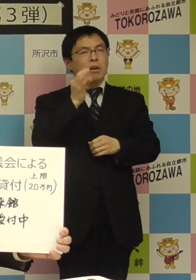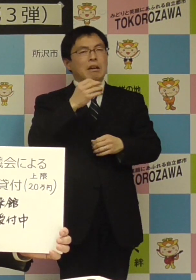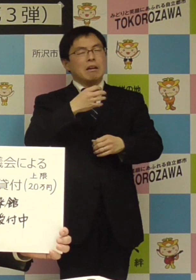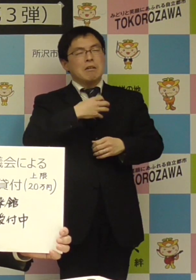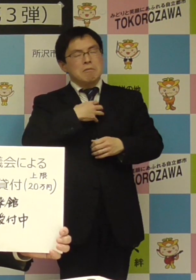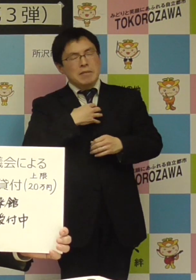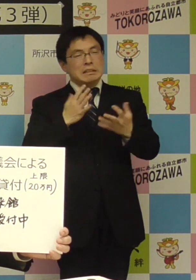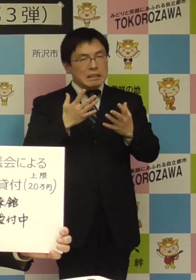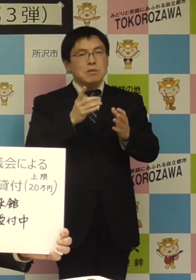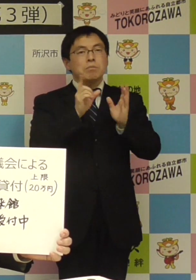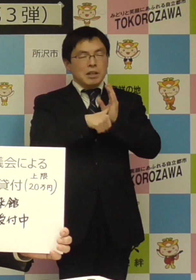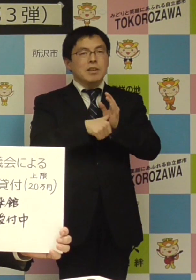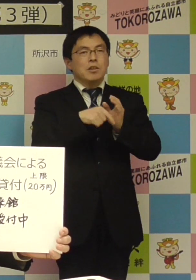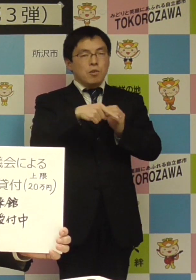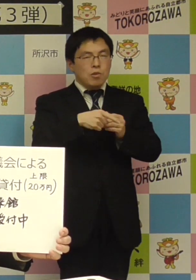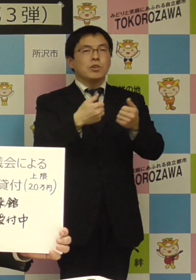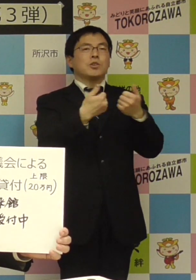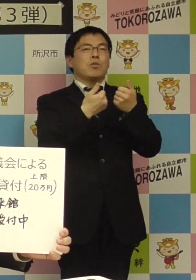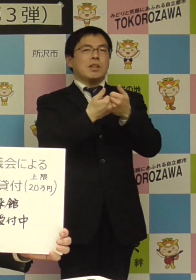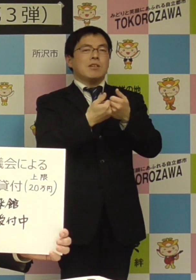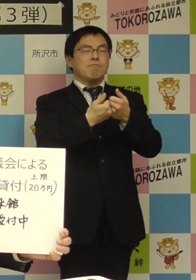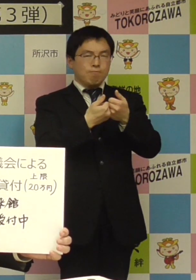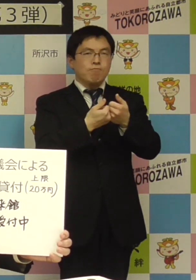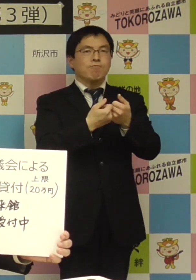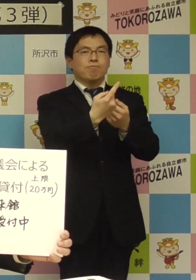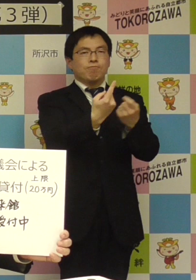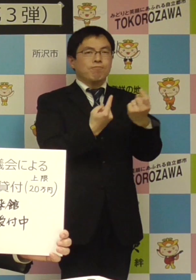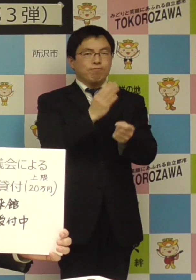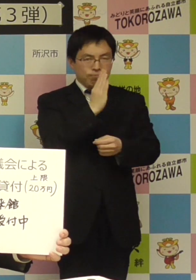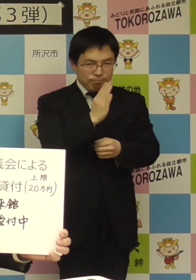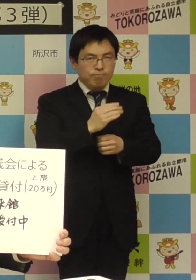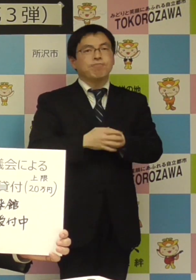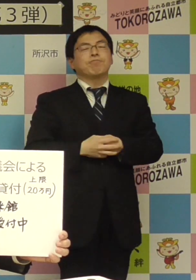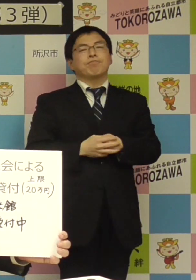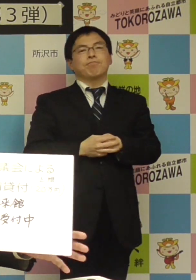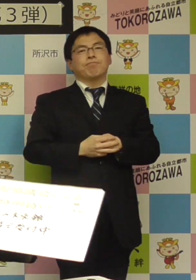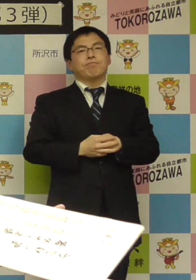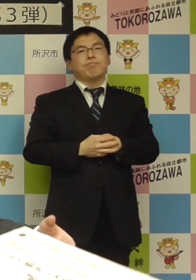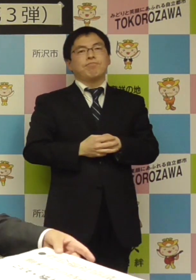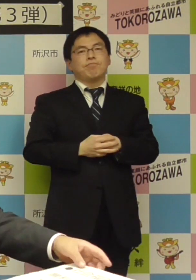はこちらの方へお願いいたします。